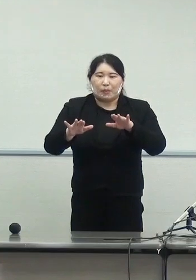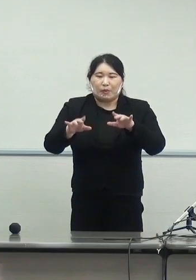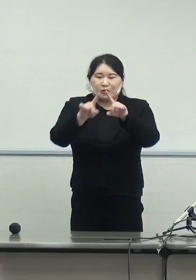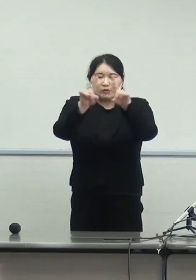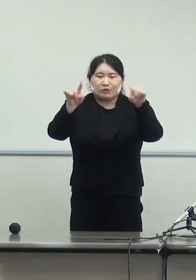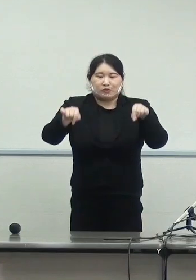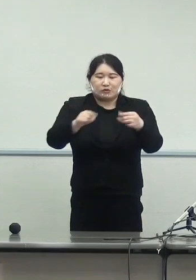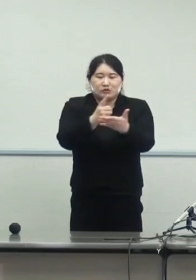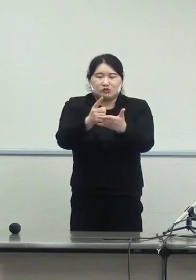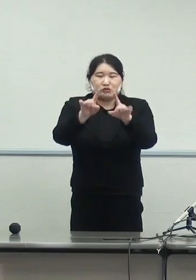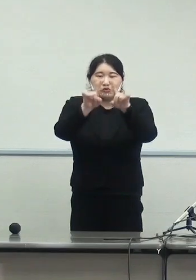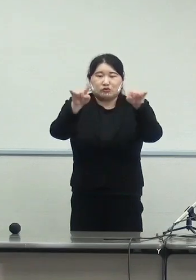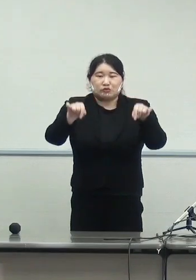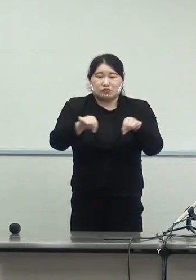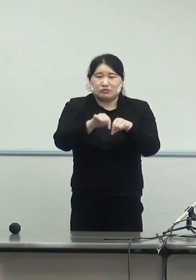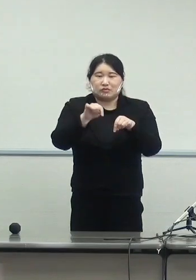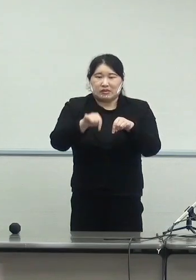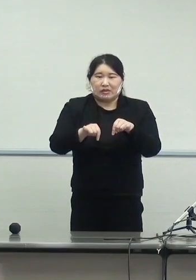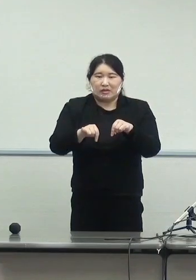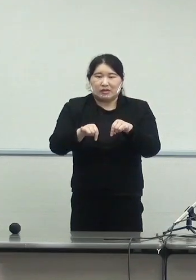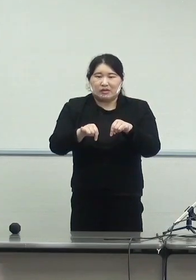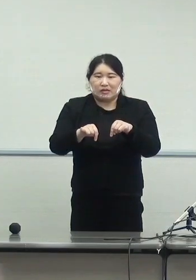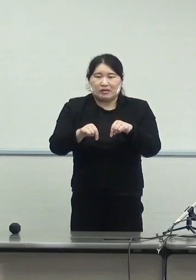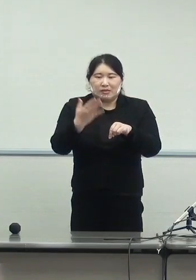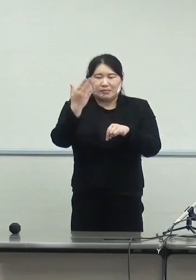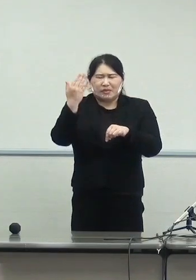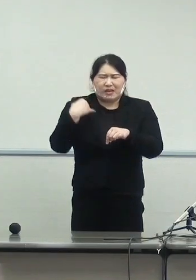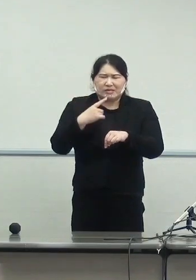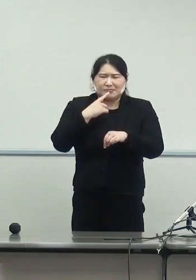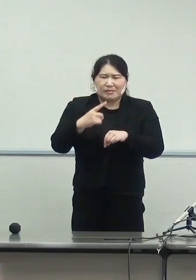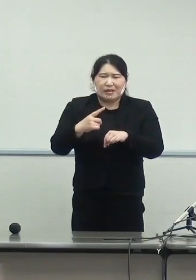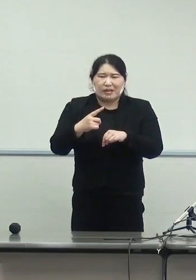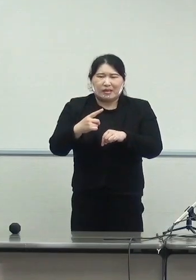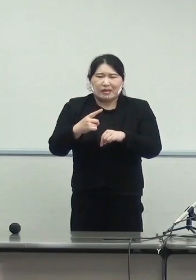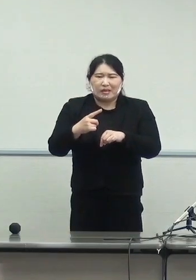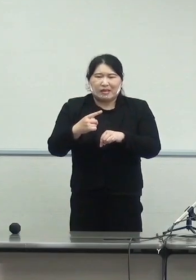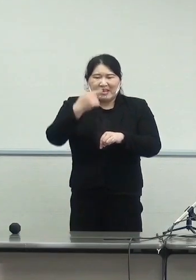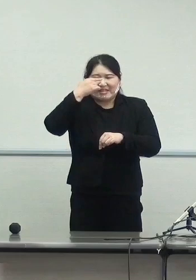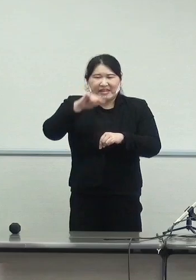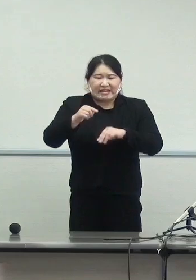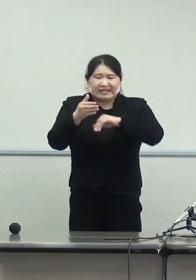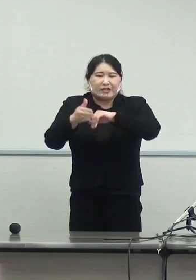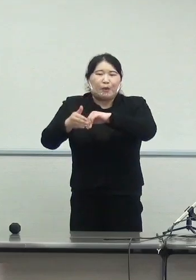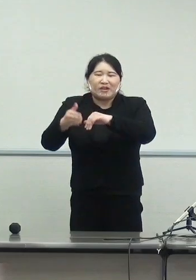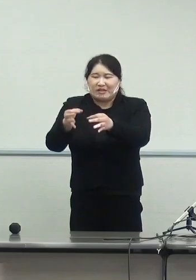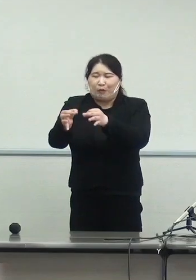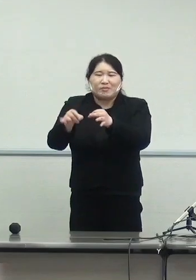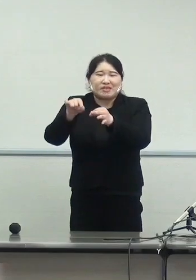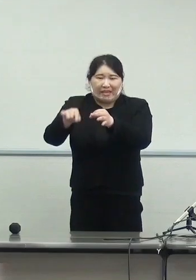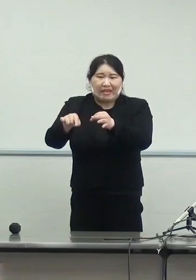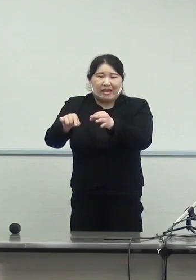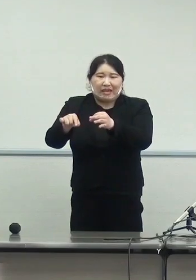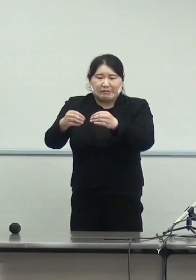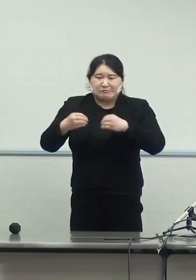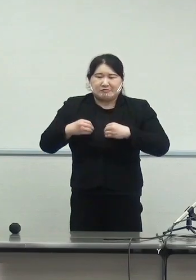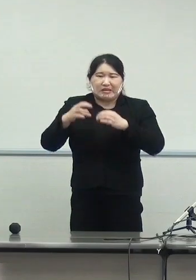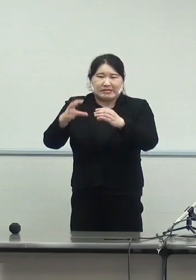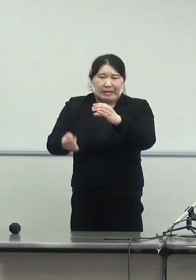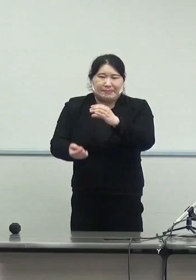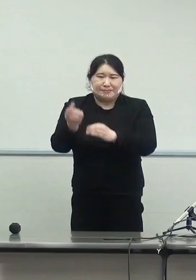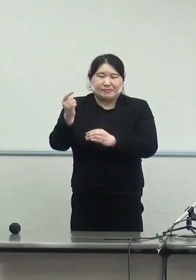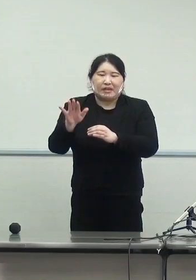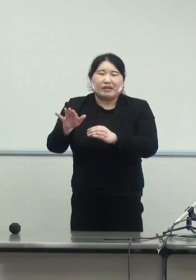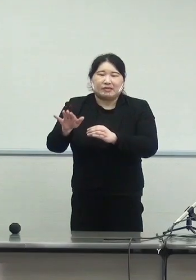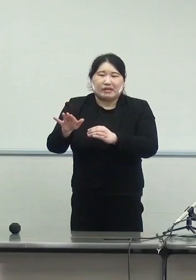した中で言いますと、かつてあのタイ料理屋さんを起点としたタイ料理関連のクラスターといってきた大きい検討図があります